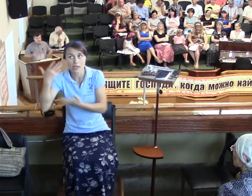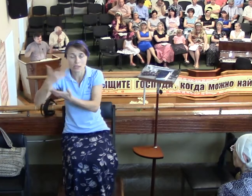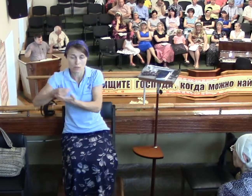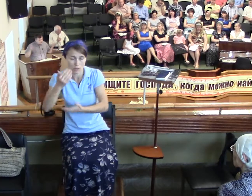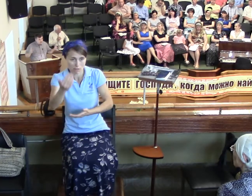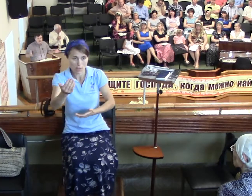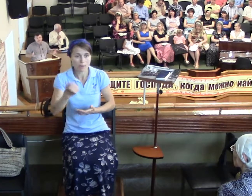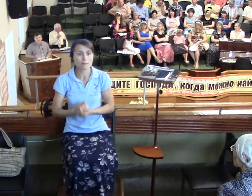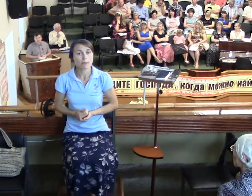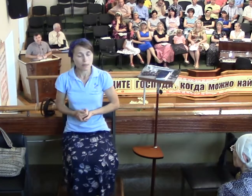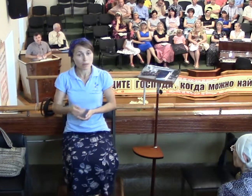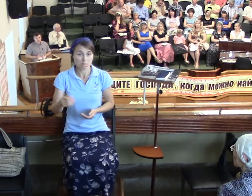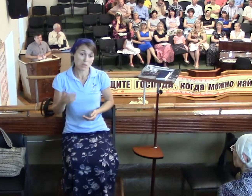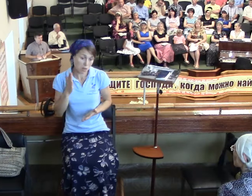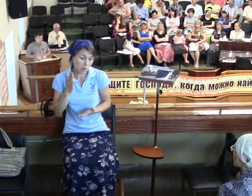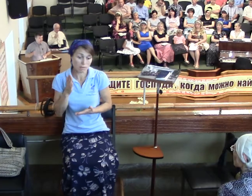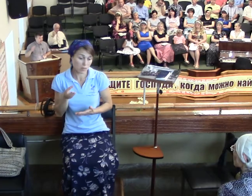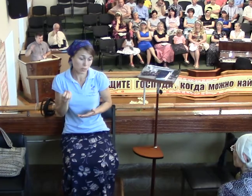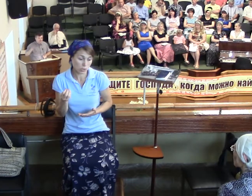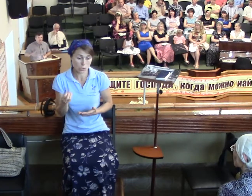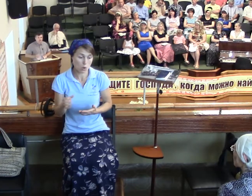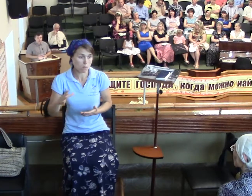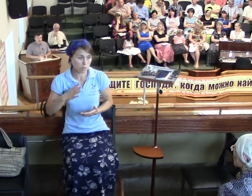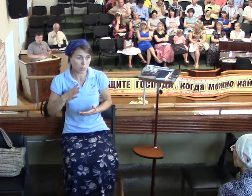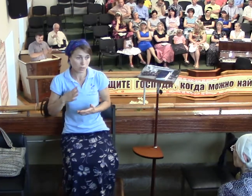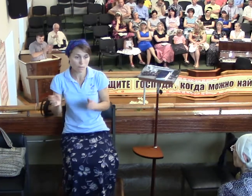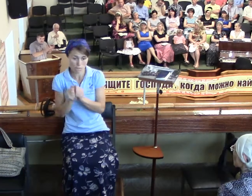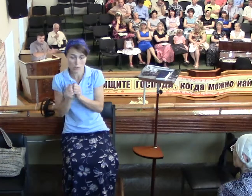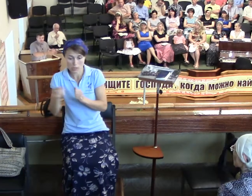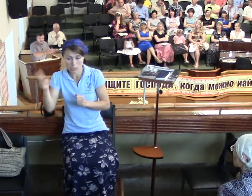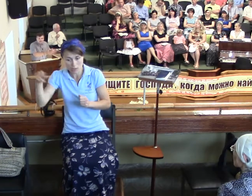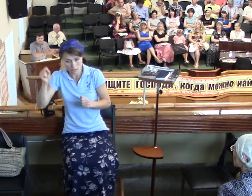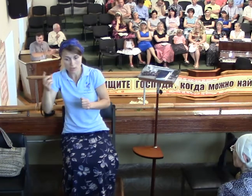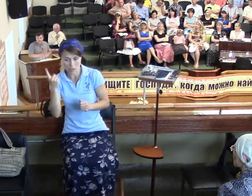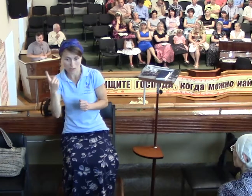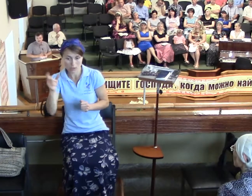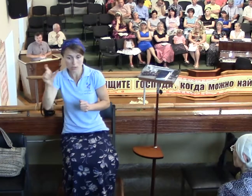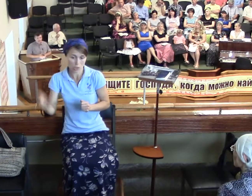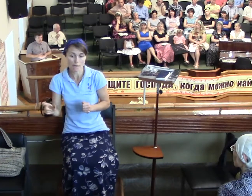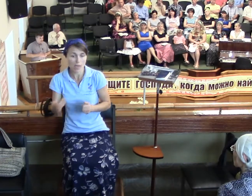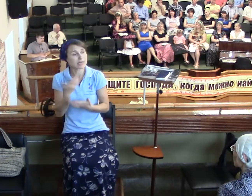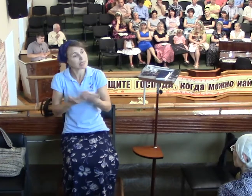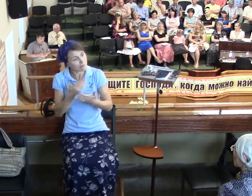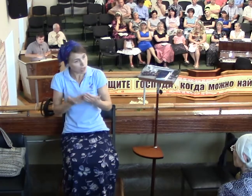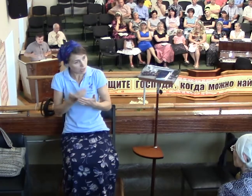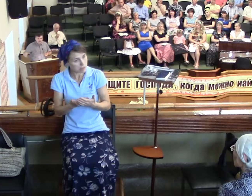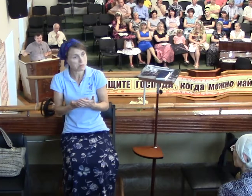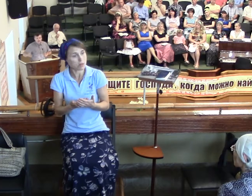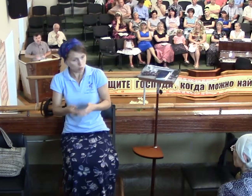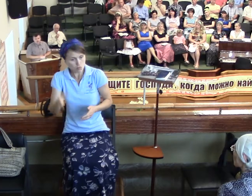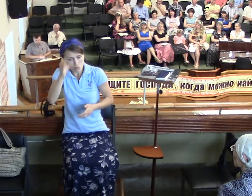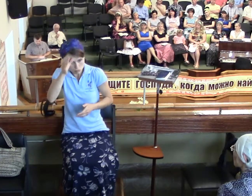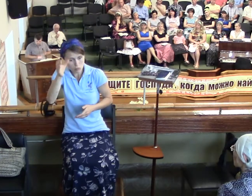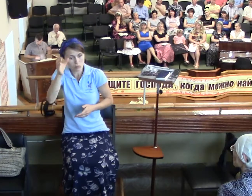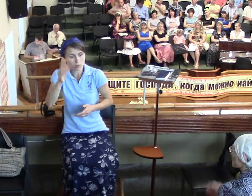положиться, на его мудрый совет. И когда происходит Авессалом, он захватывает власть там в Израиле, отец убегает для